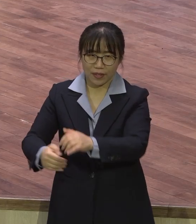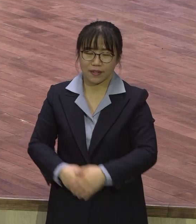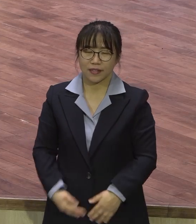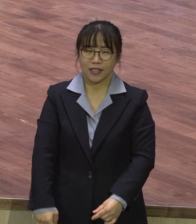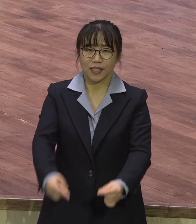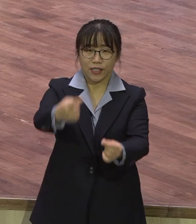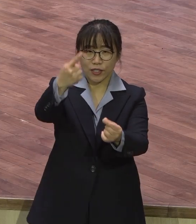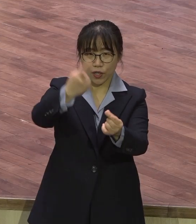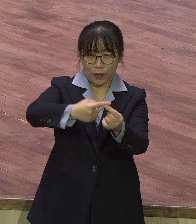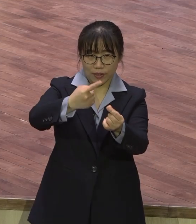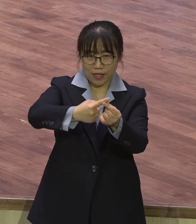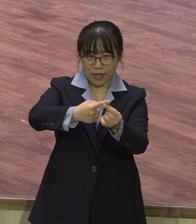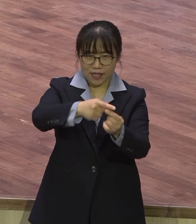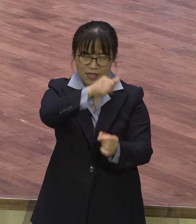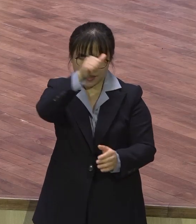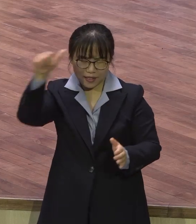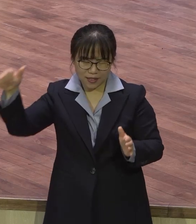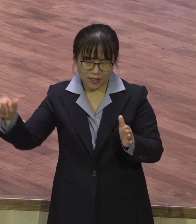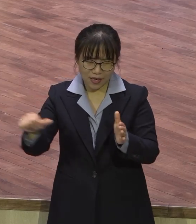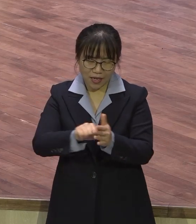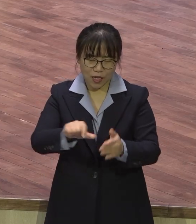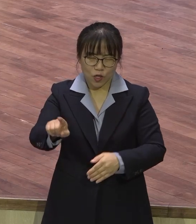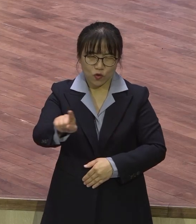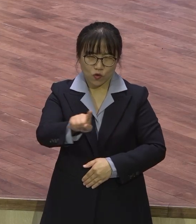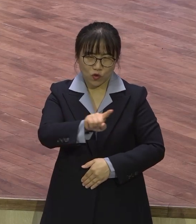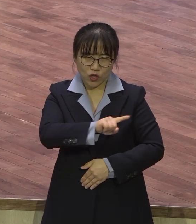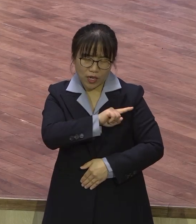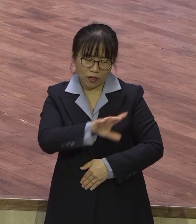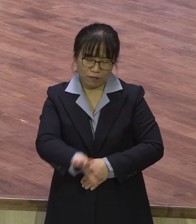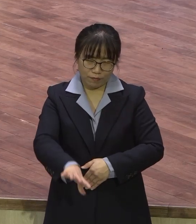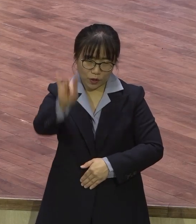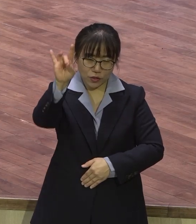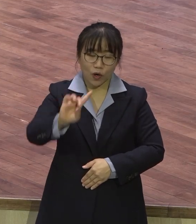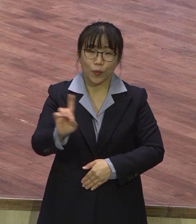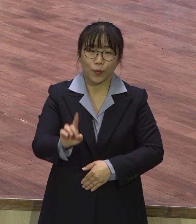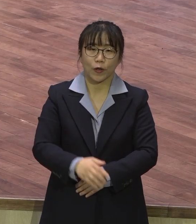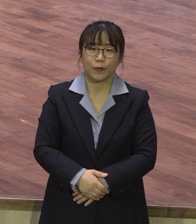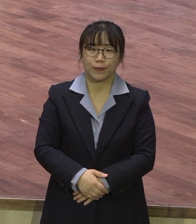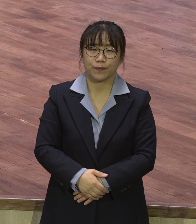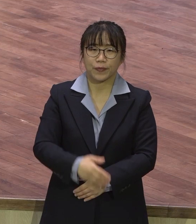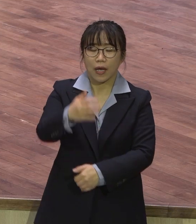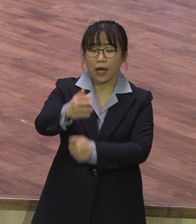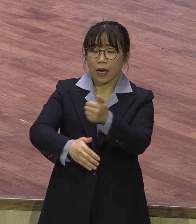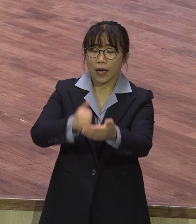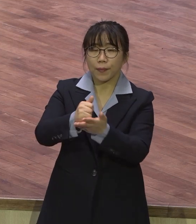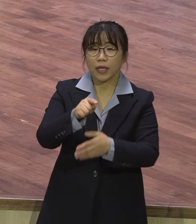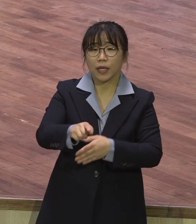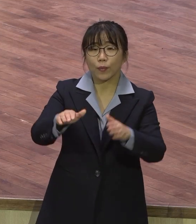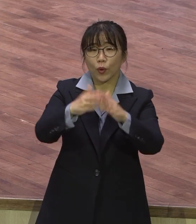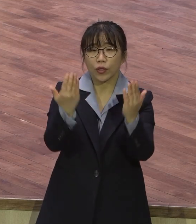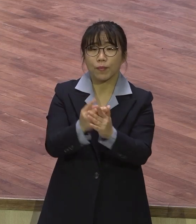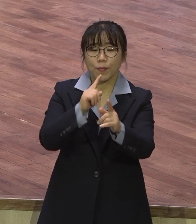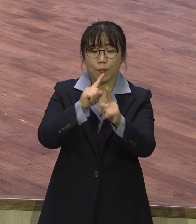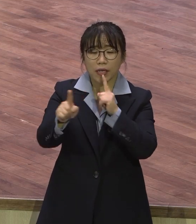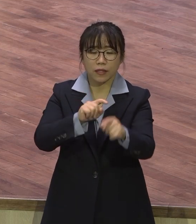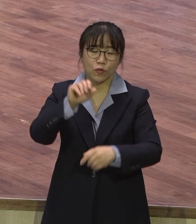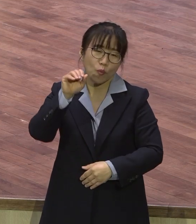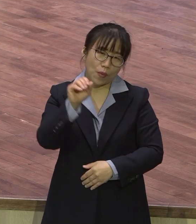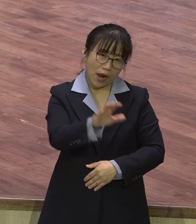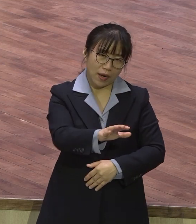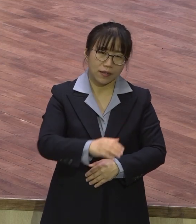인생의 최우선순입니다 1, 2절을 봅니다 하나님이 이 모든 말씀으로 말씀하여 이러시되